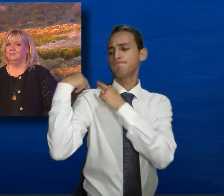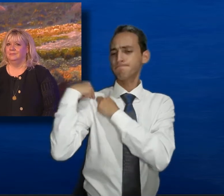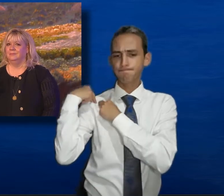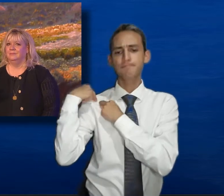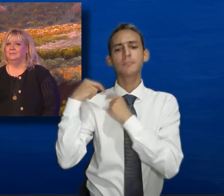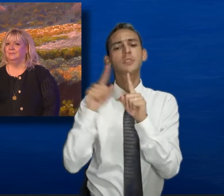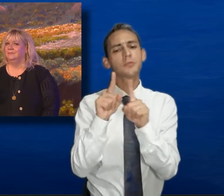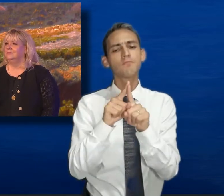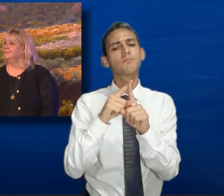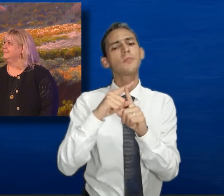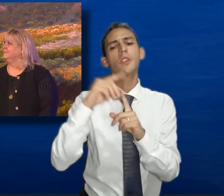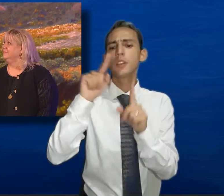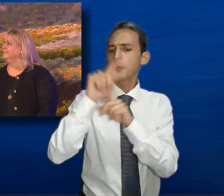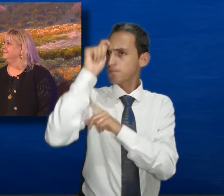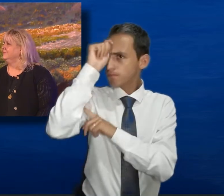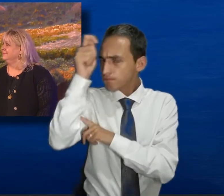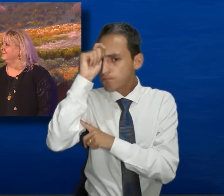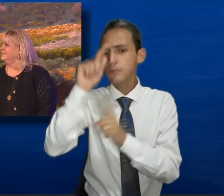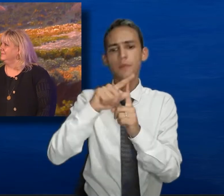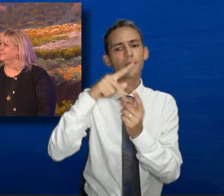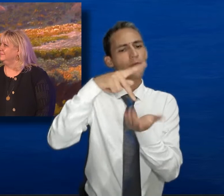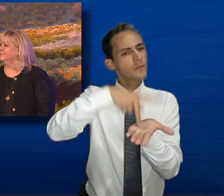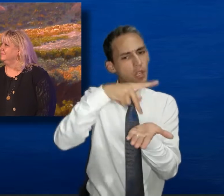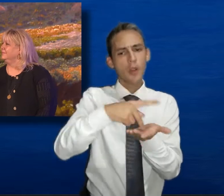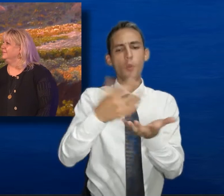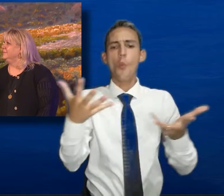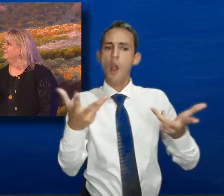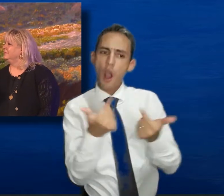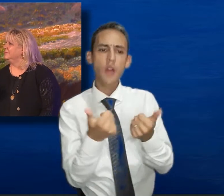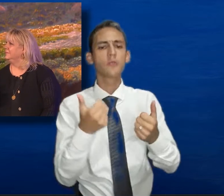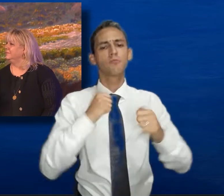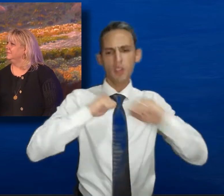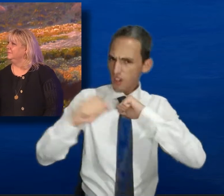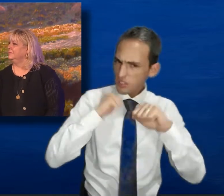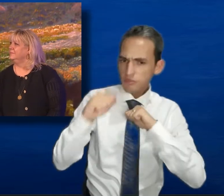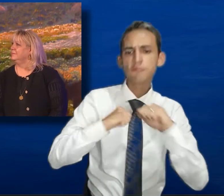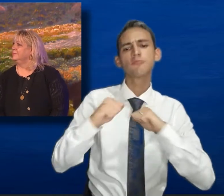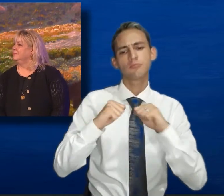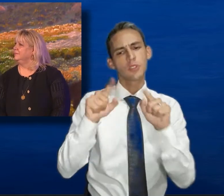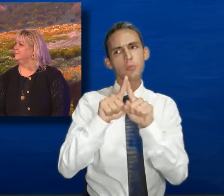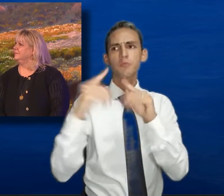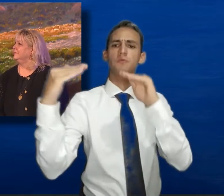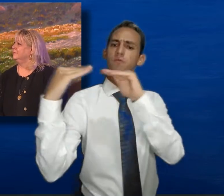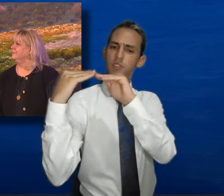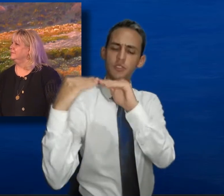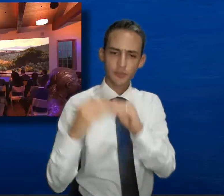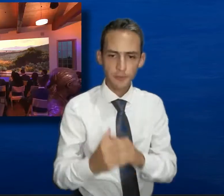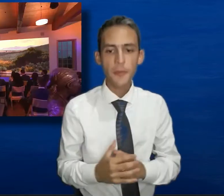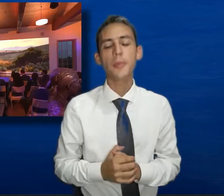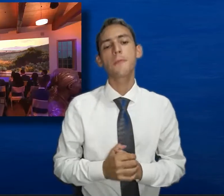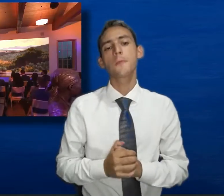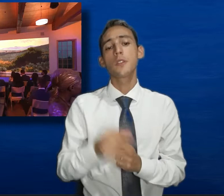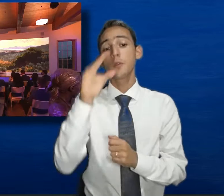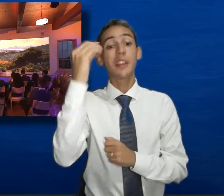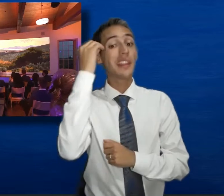têm obrigações para com seu empregador, de serem honestos e leais, de fornecerem os resultados esperados pelos quais vocês